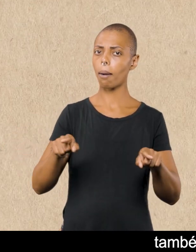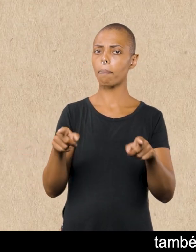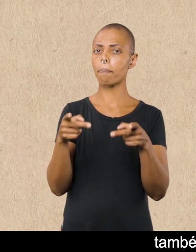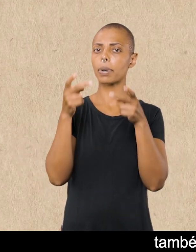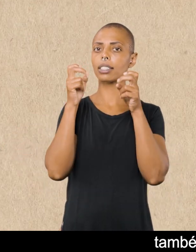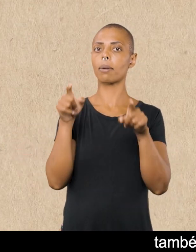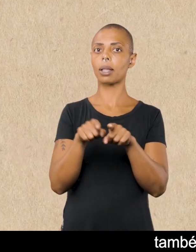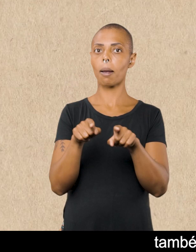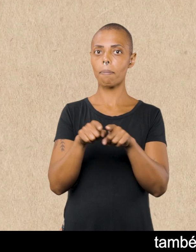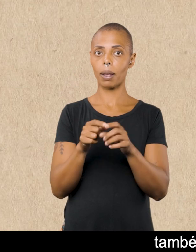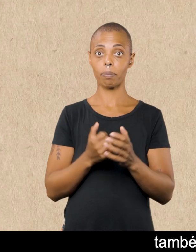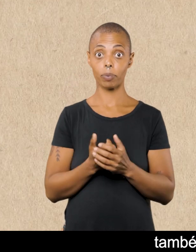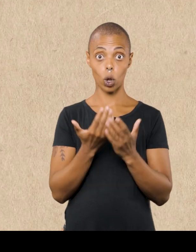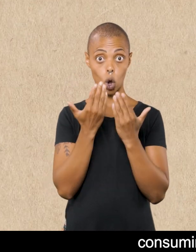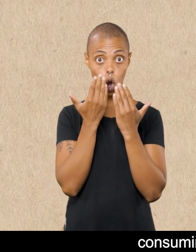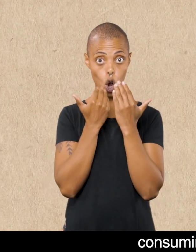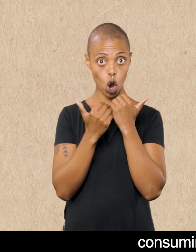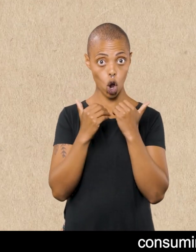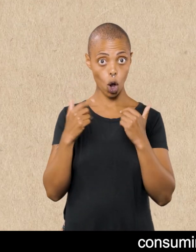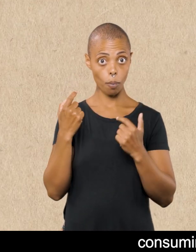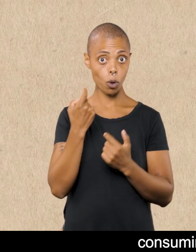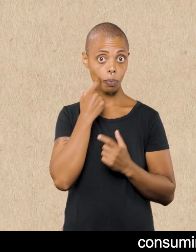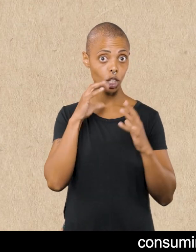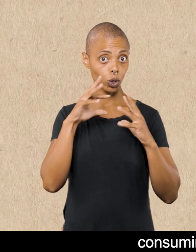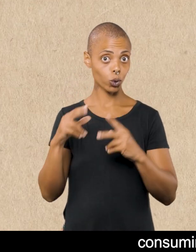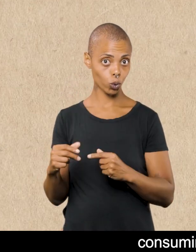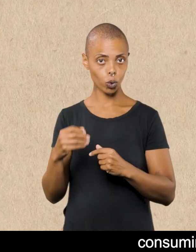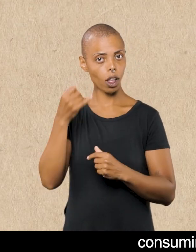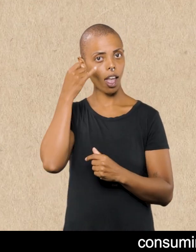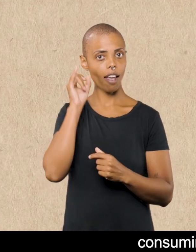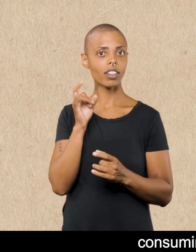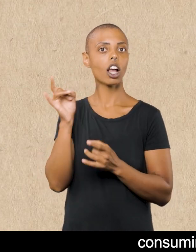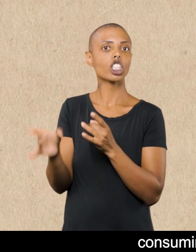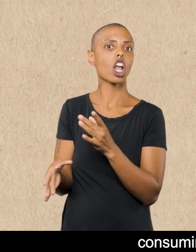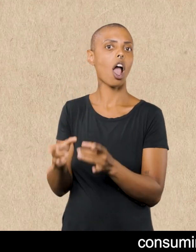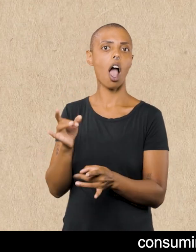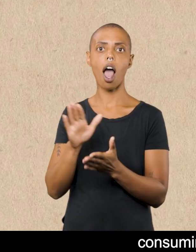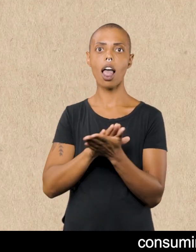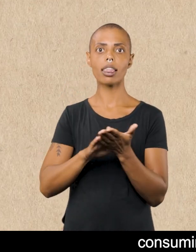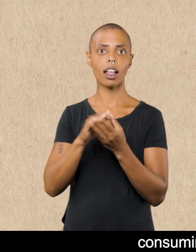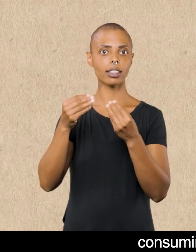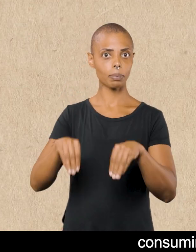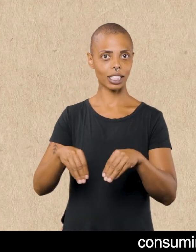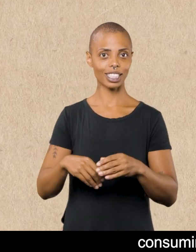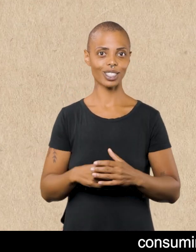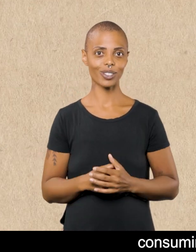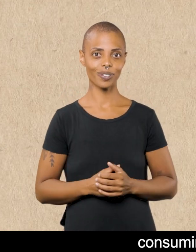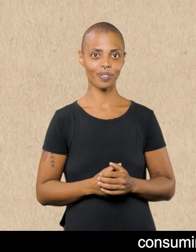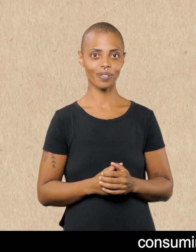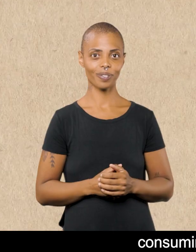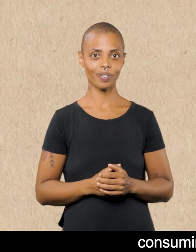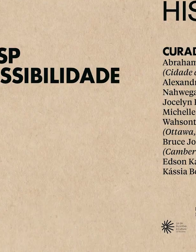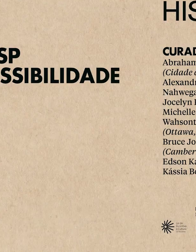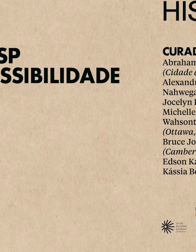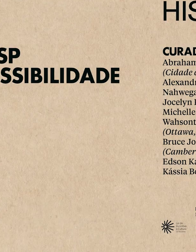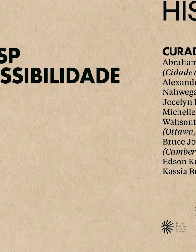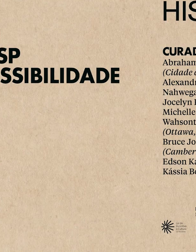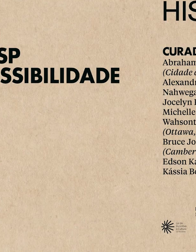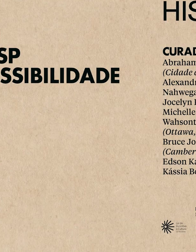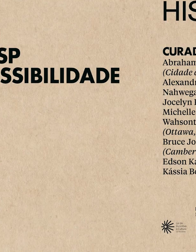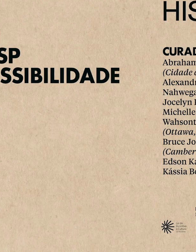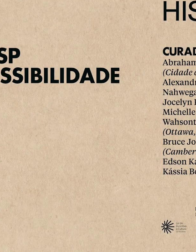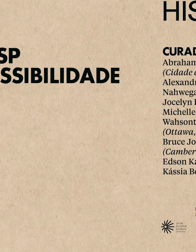família e a comunidade. Uma mensagem mais profunda também pode ser retirada desta impressão: consumir o peixe inteiro e